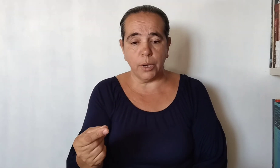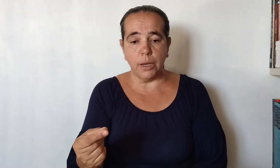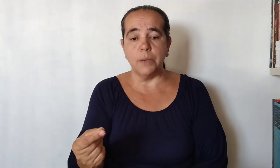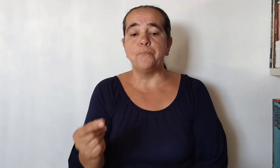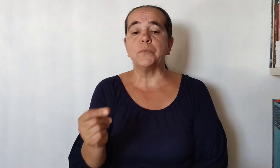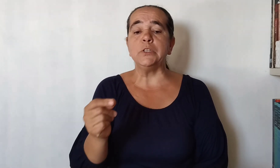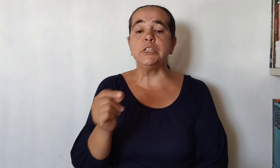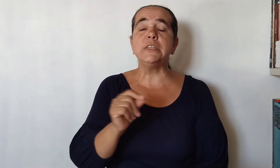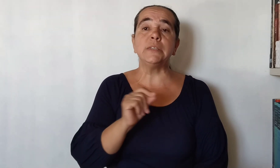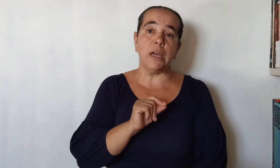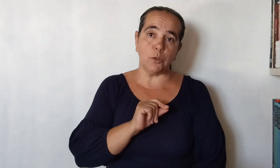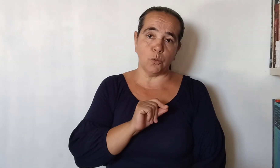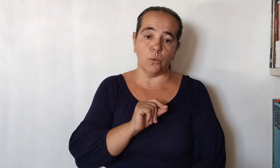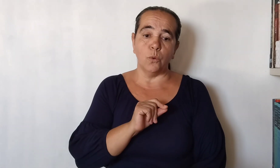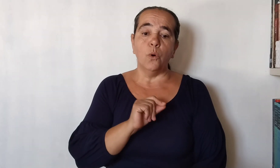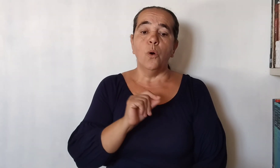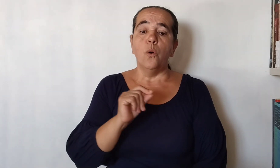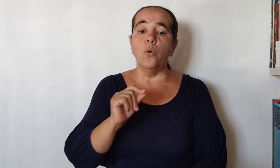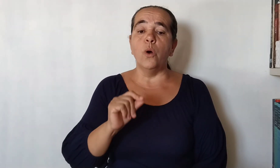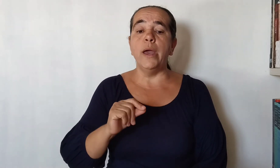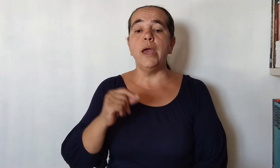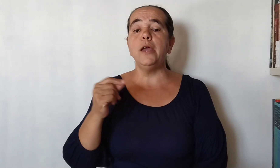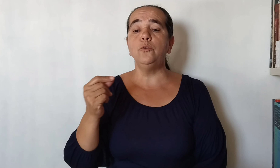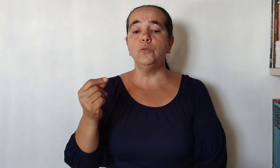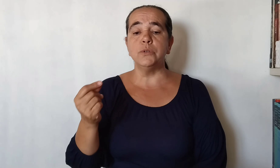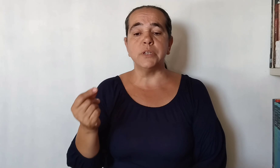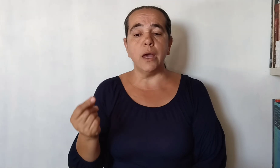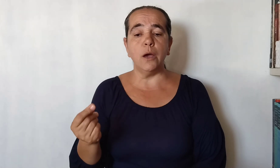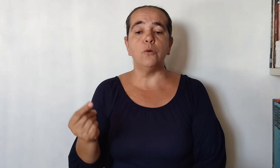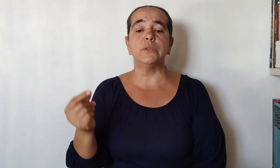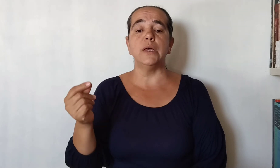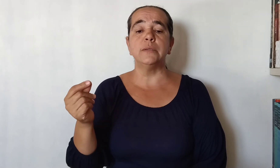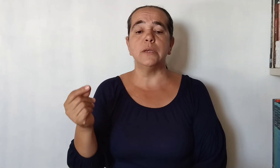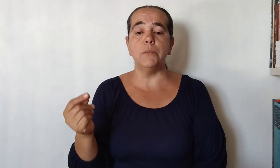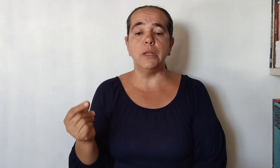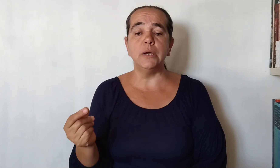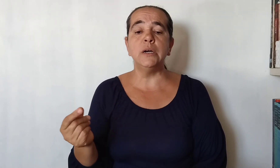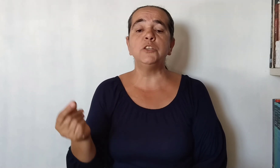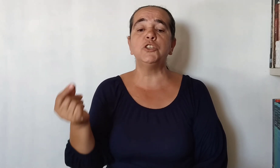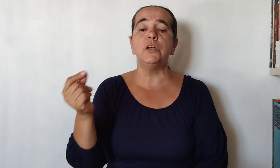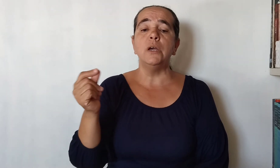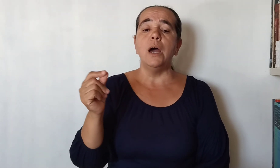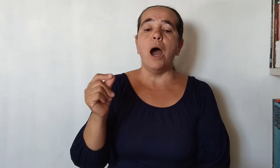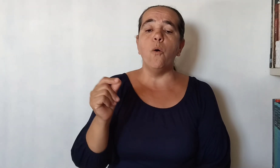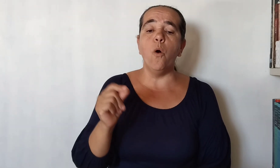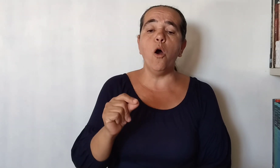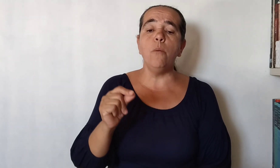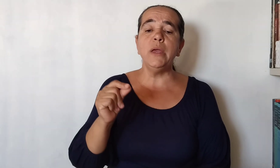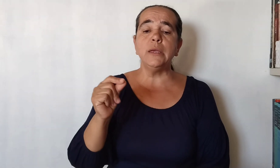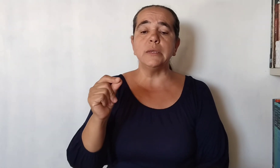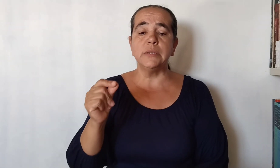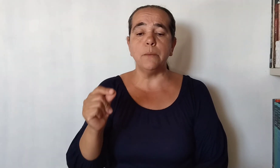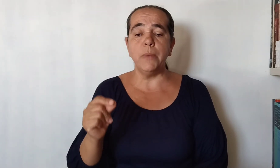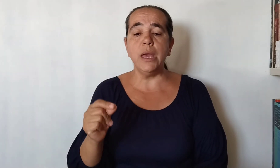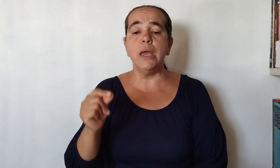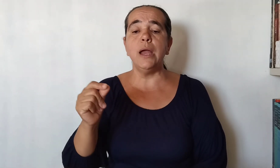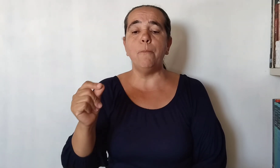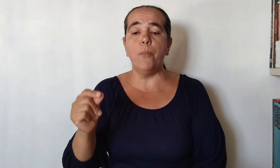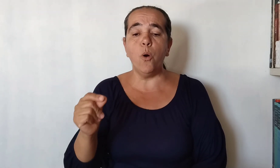parábola, dizendo: o reino dos céus é semelhante ao homem que semeia